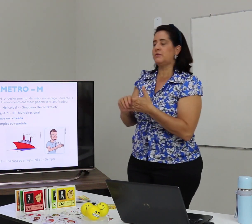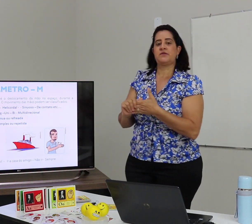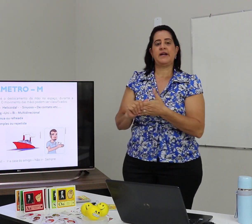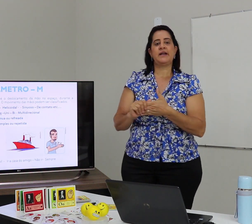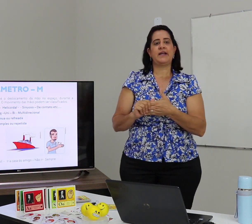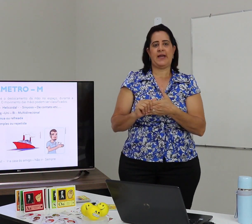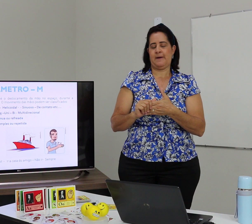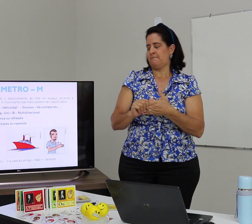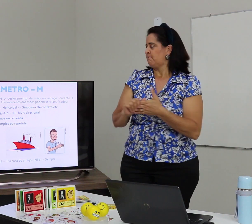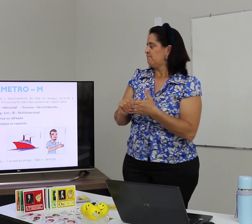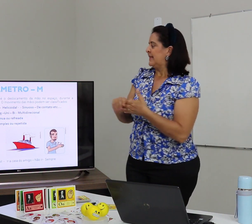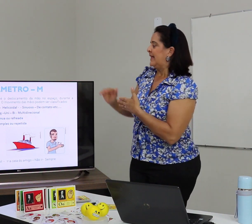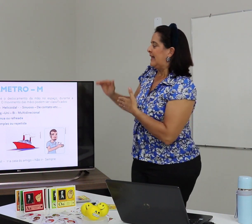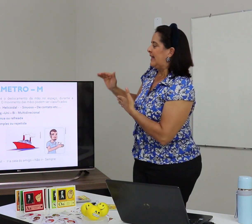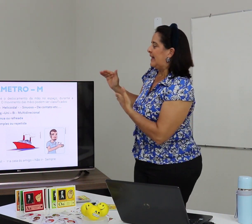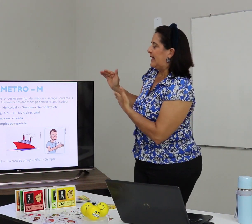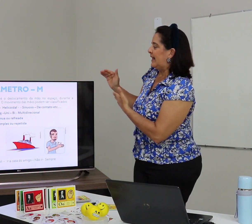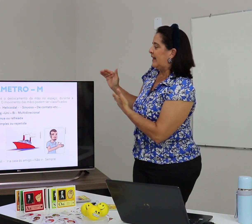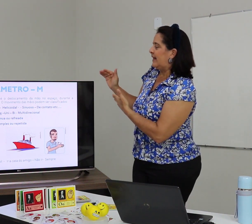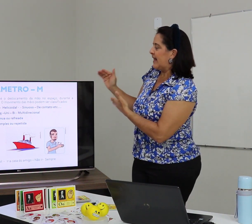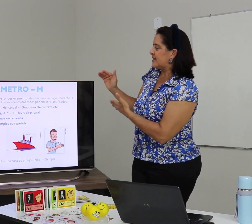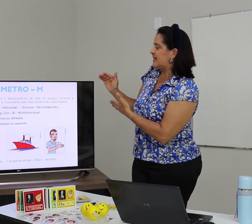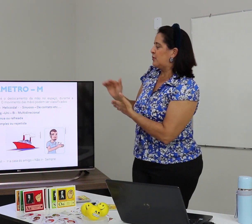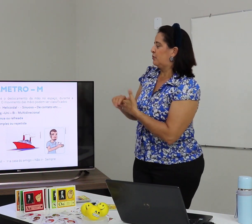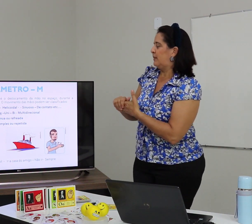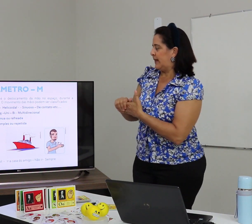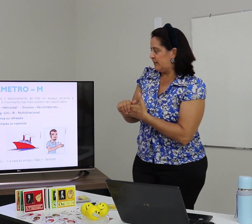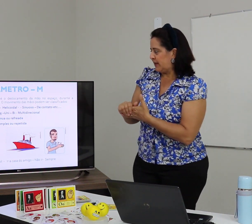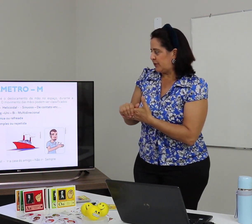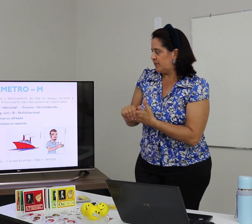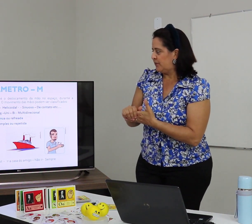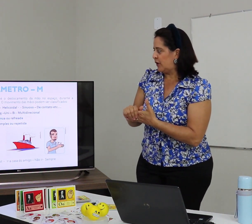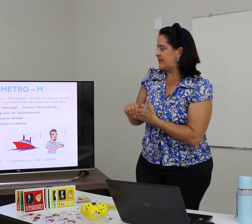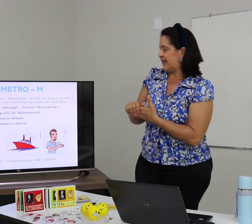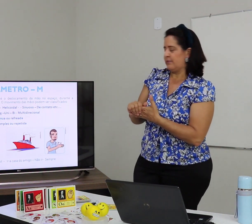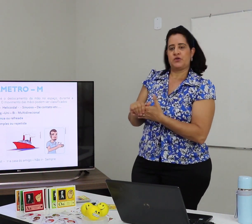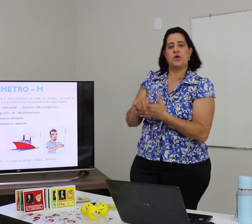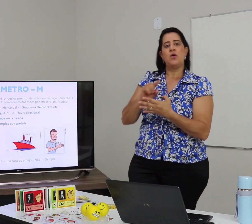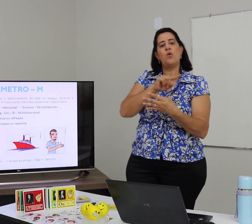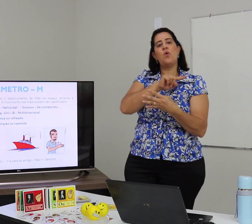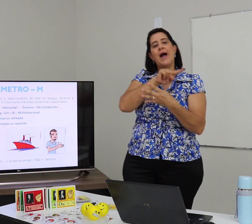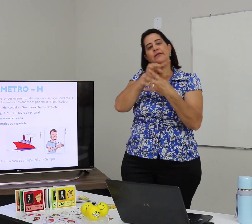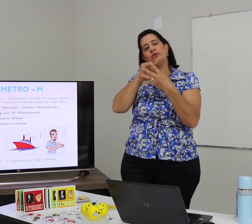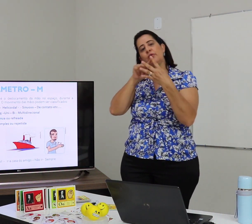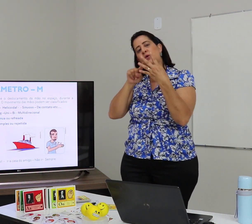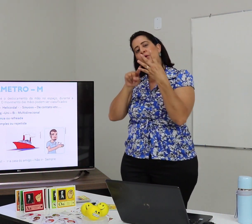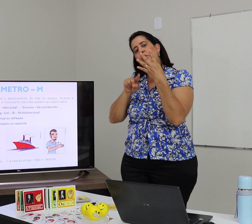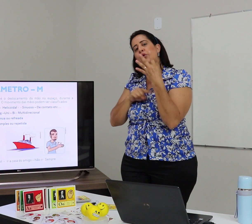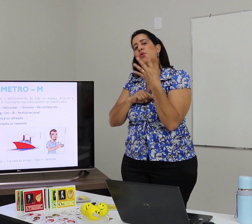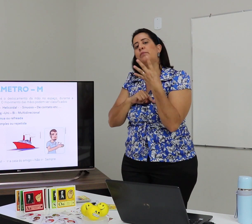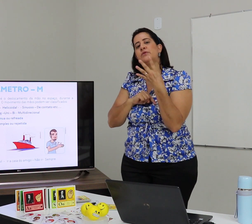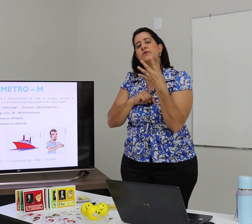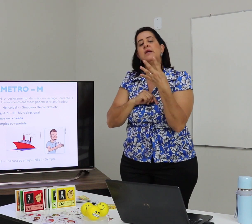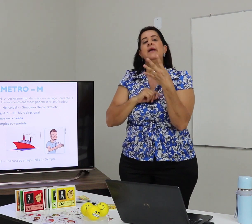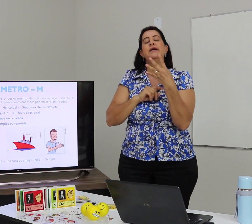vamos ver que nesse segundo parâmetro nós temos 4 grupos